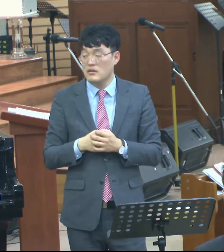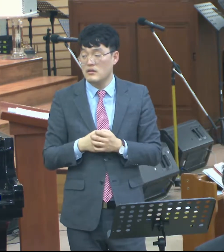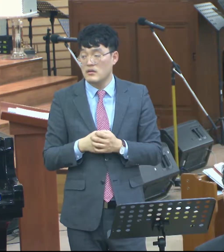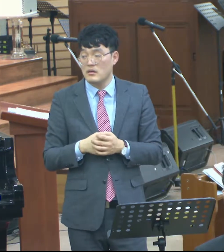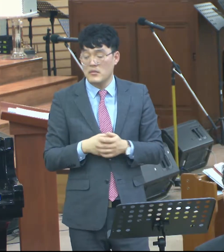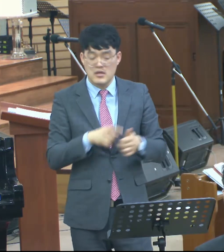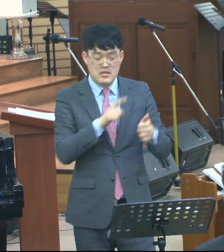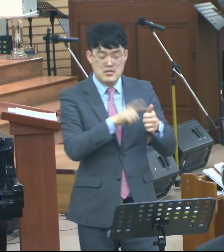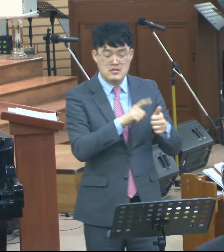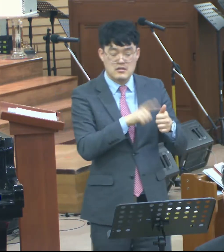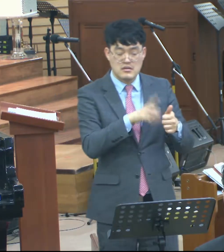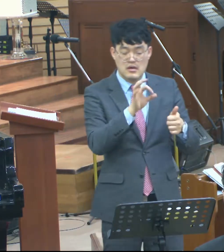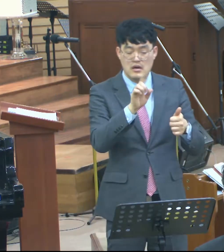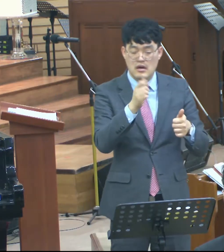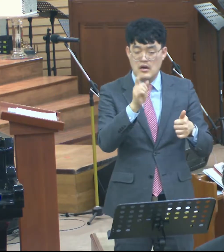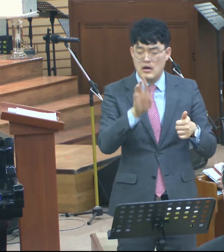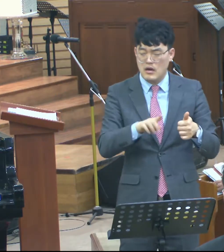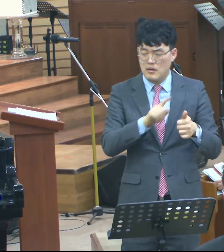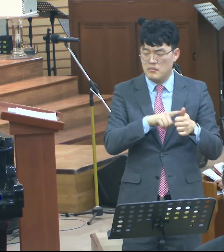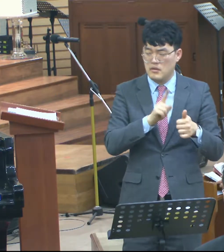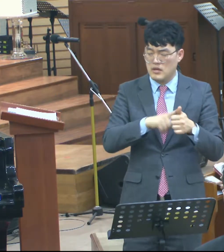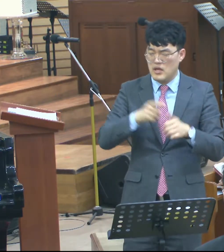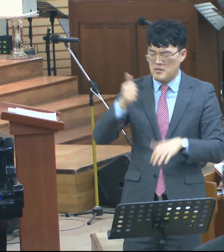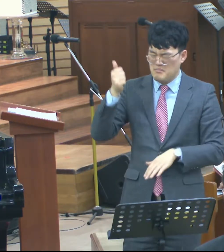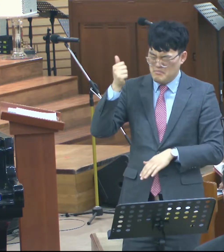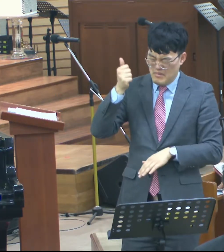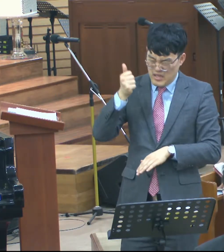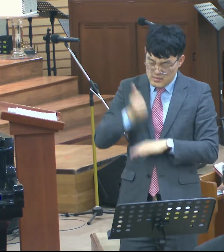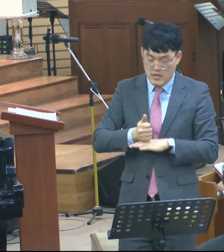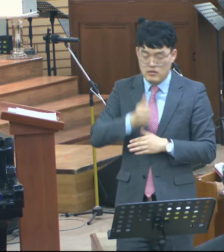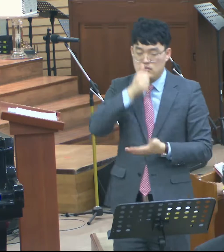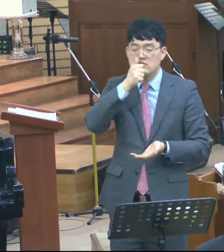범죄예요. 아주 뒷부분의 죄. 이 탐욕의 죄라는 게